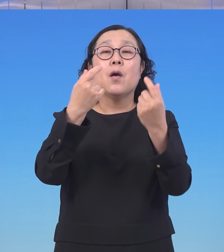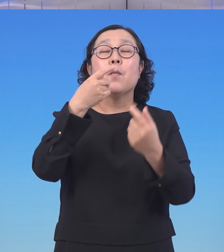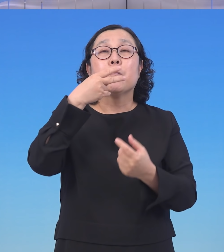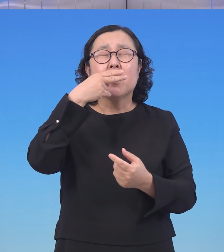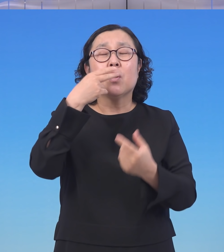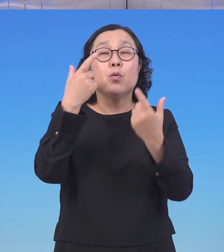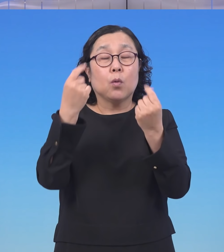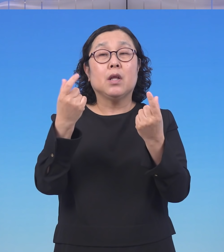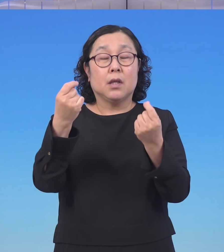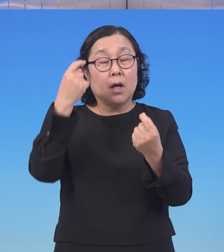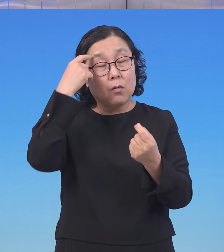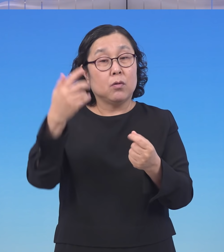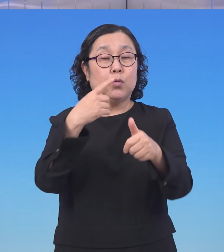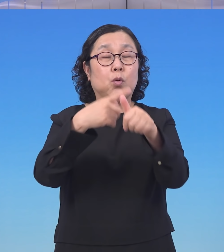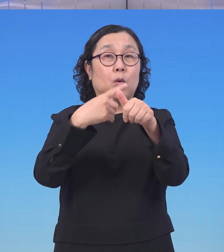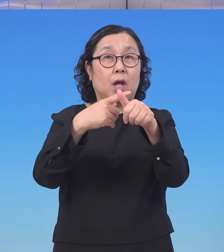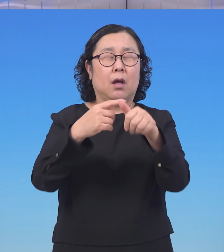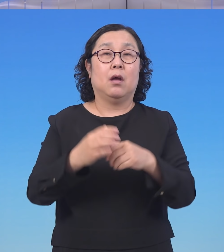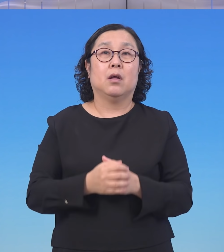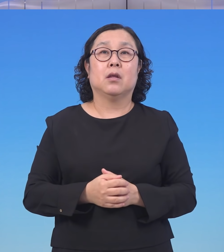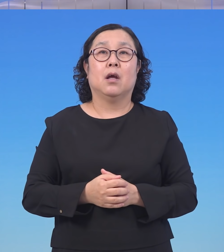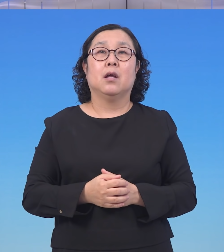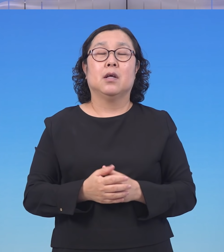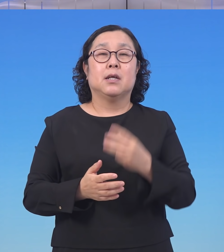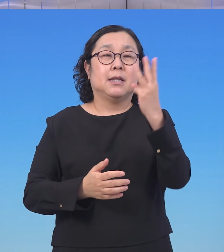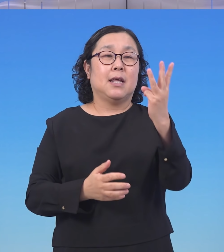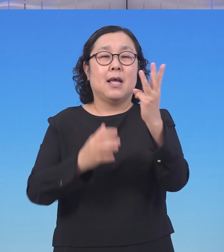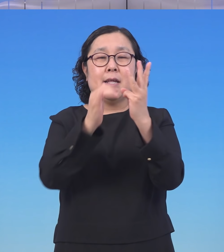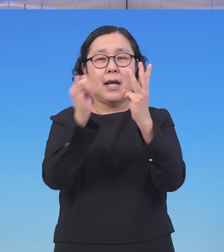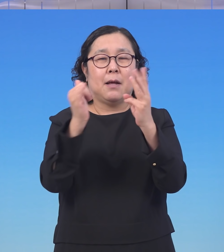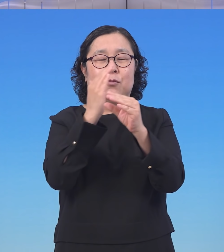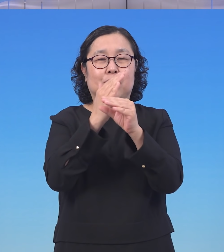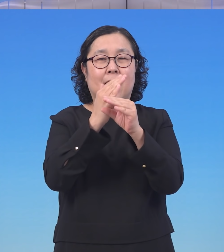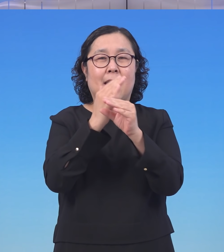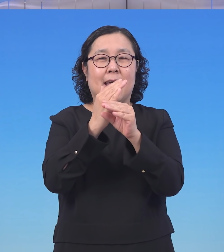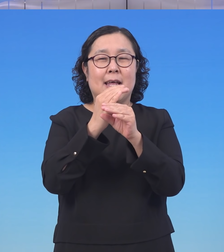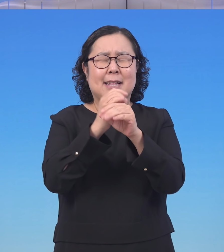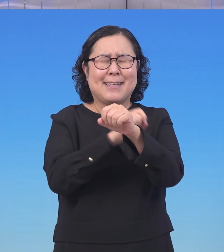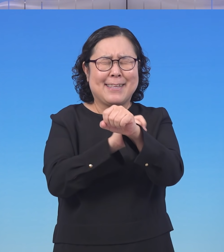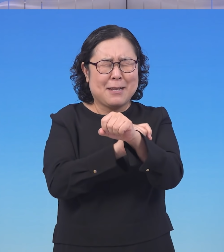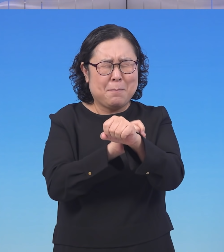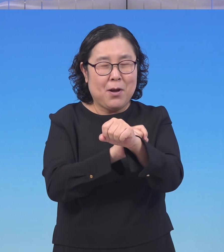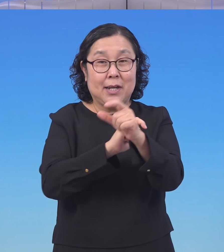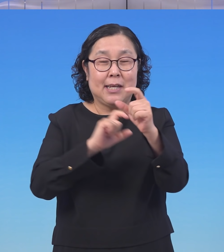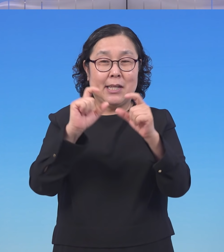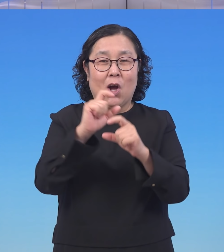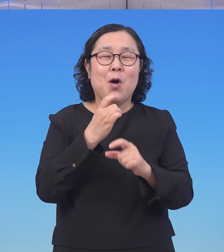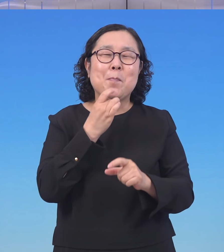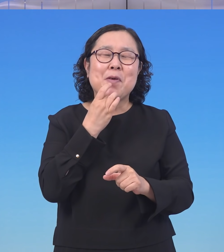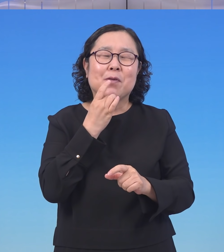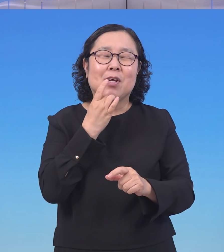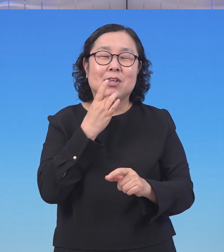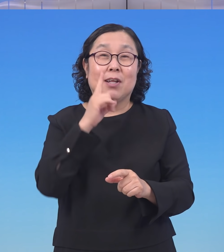비웃는 겁니다. 그 셋 중에 그 이모 씨가 제일 많이 이제 비웃었던 이모 씨가